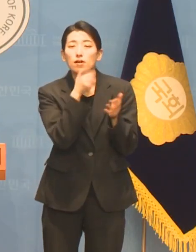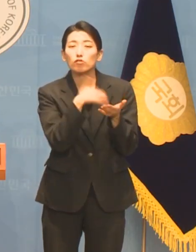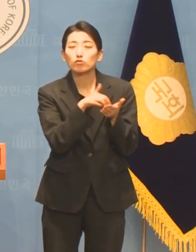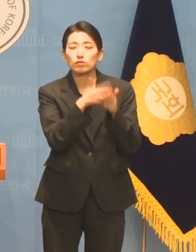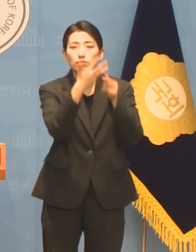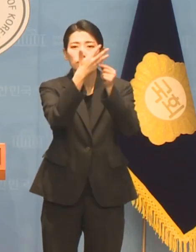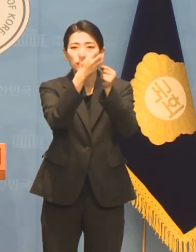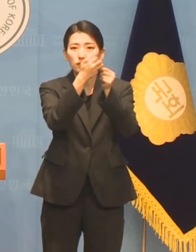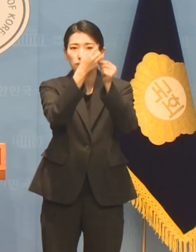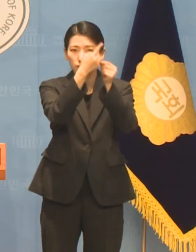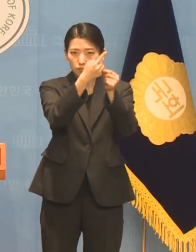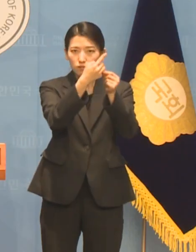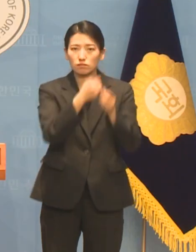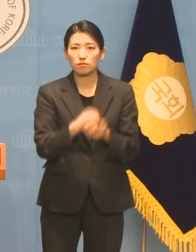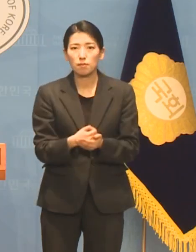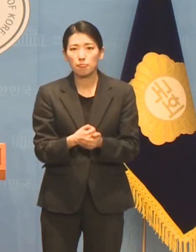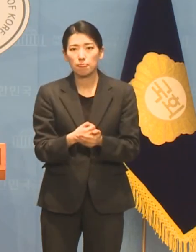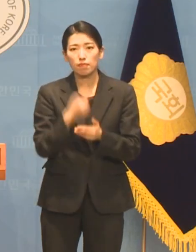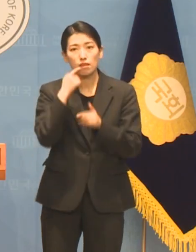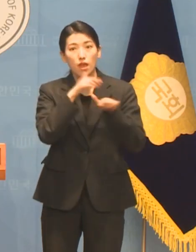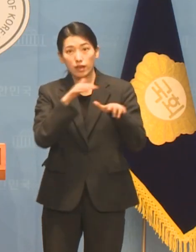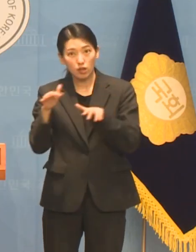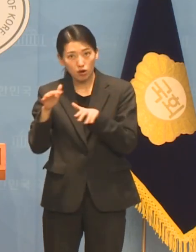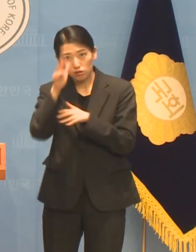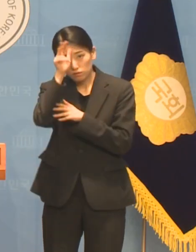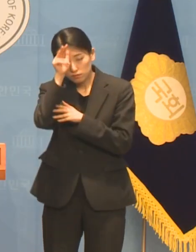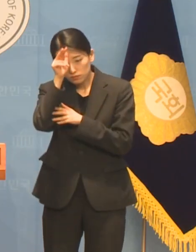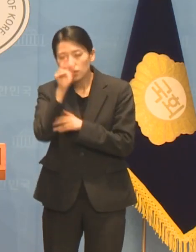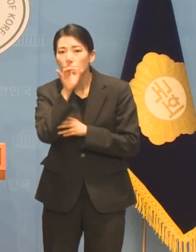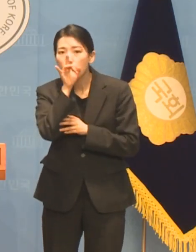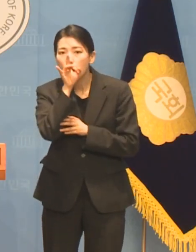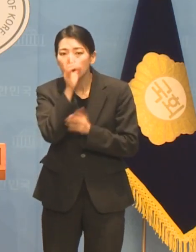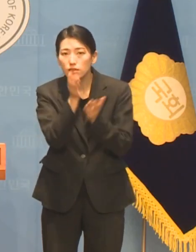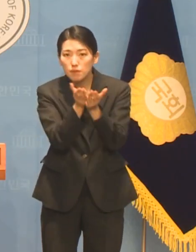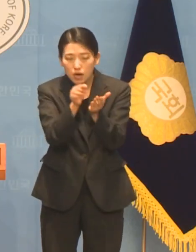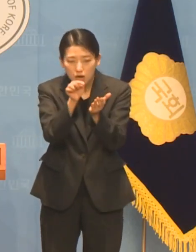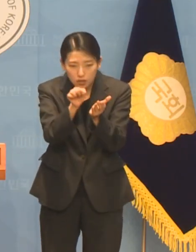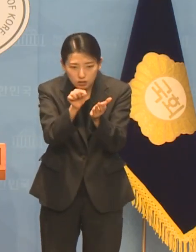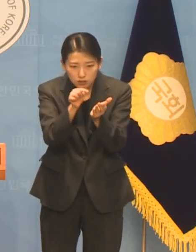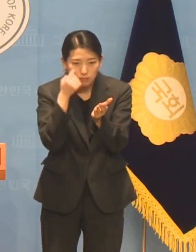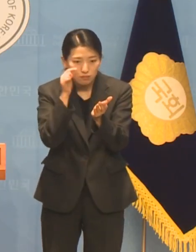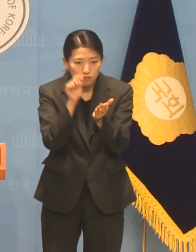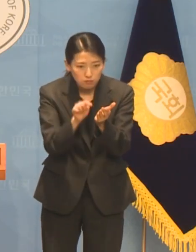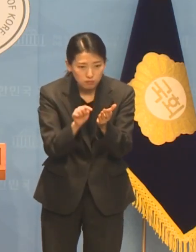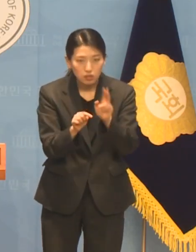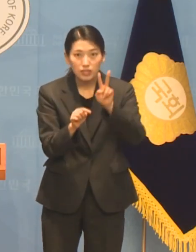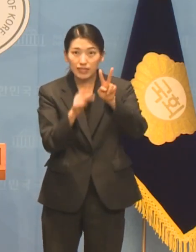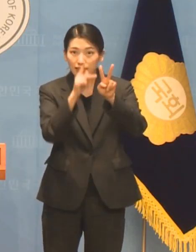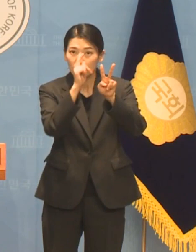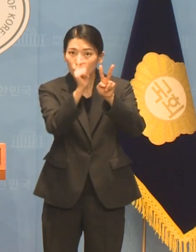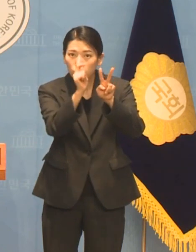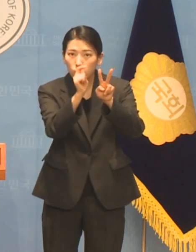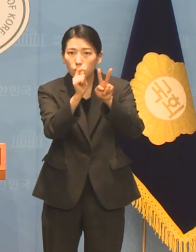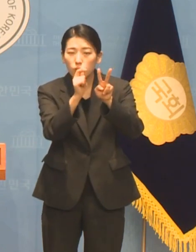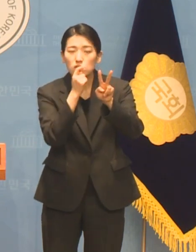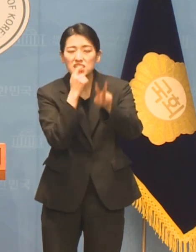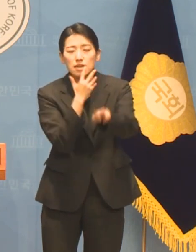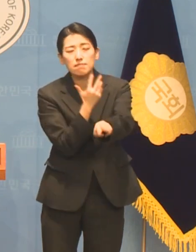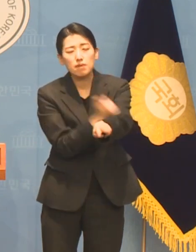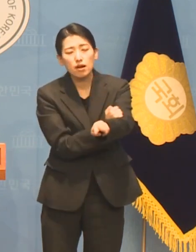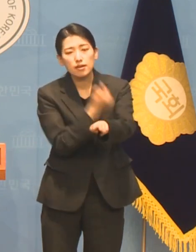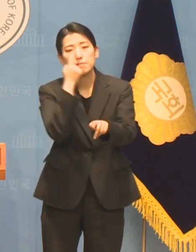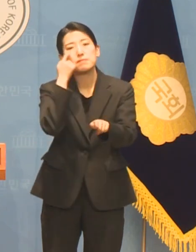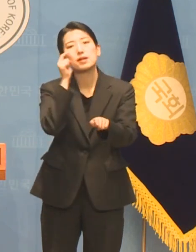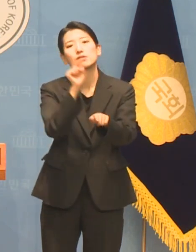81번째입니다. 해경이 지난 2일 강릉에 정박한 선박에서 2톤에 육박하는 코카인 의심 물자를 발견하자 이를